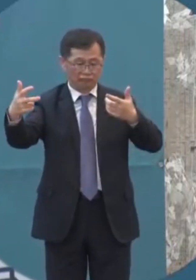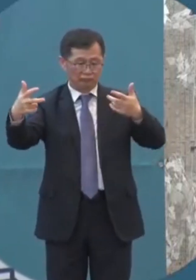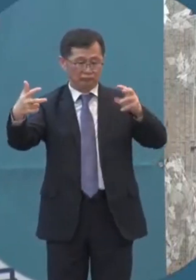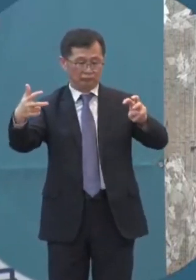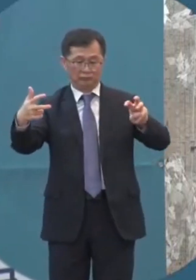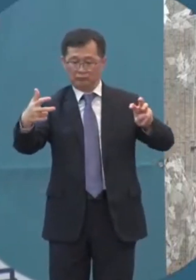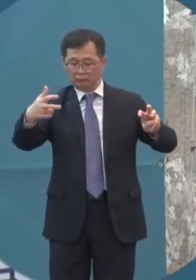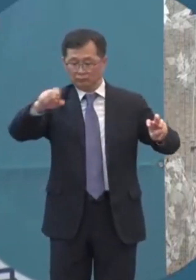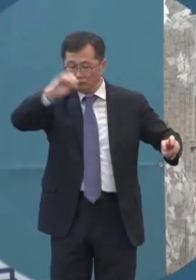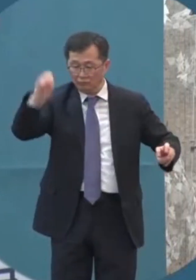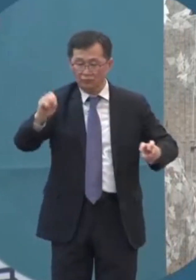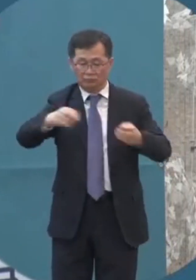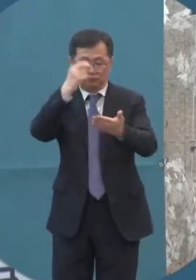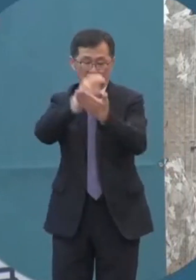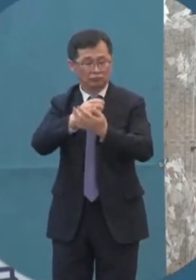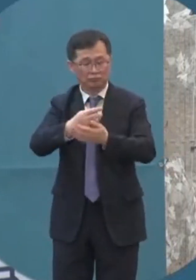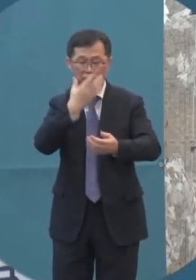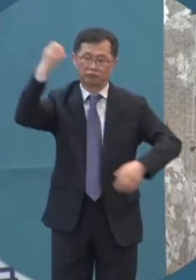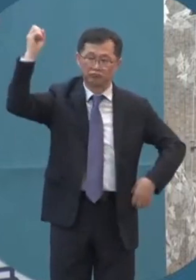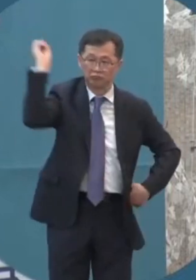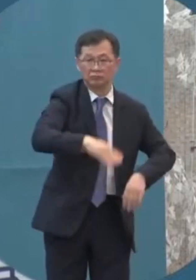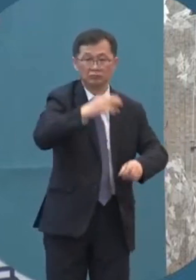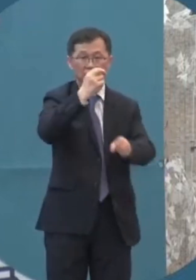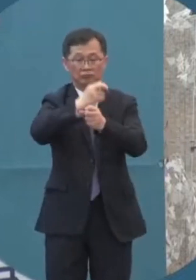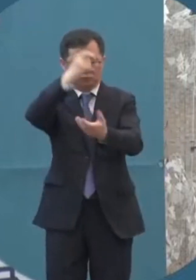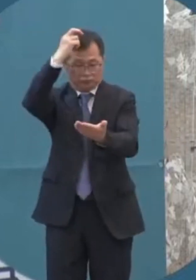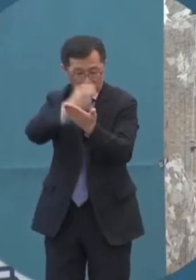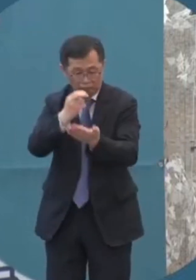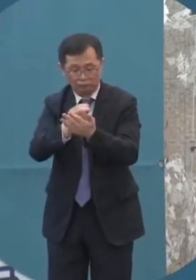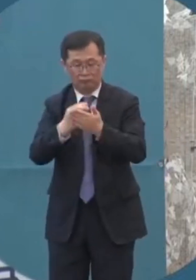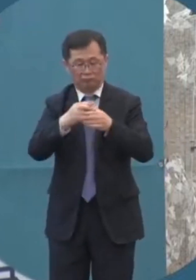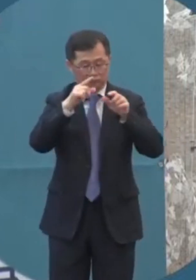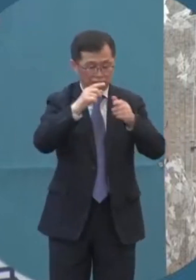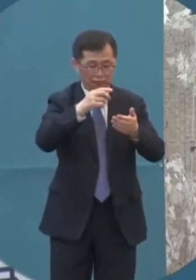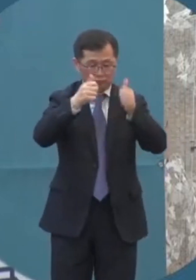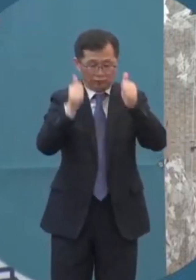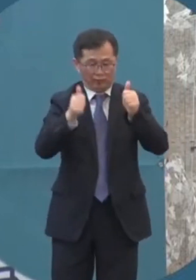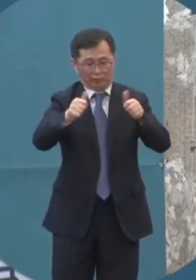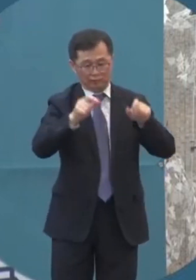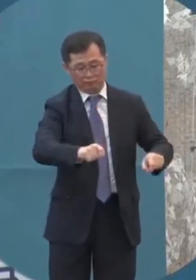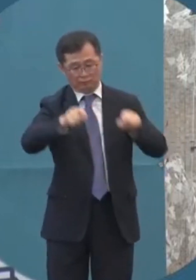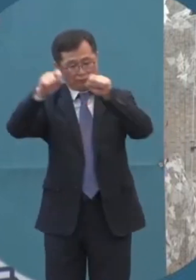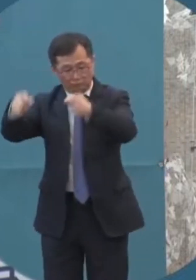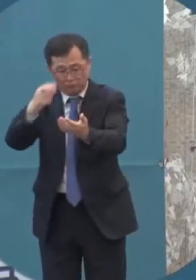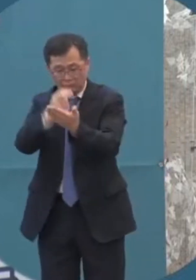헌법을 무시하는 헌법재판관 임기연장법이 나오고 이러는 거예요.